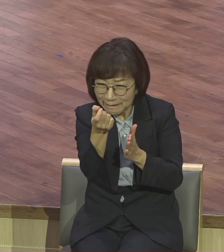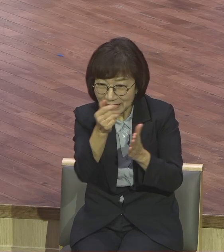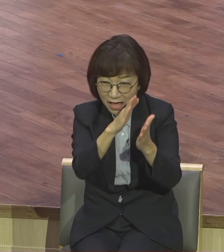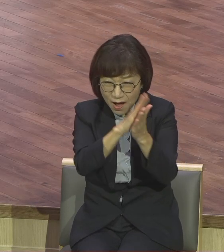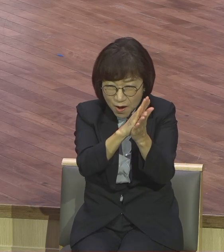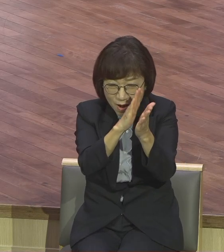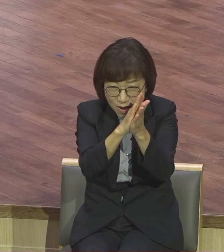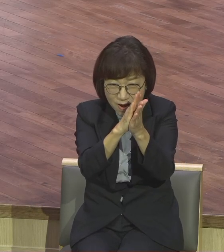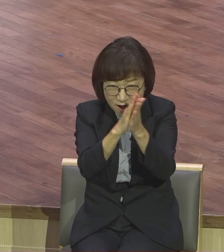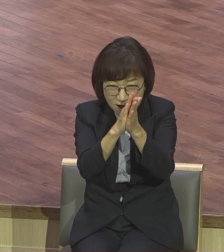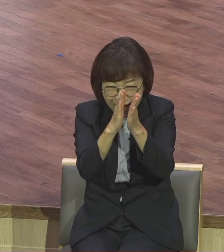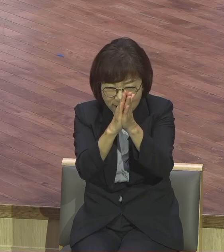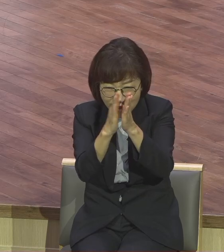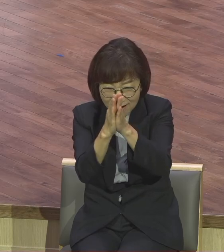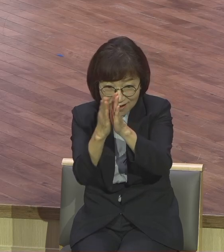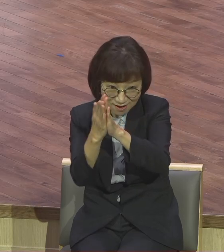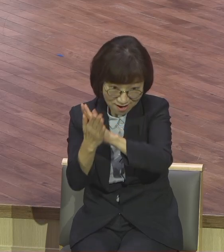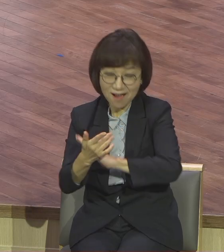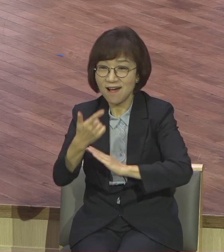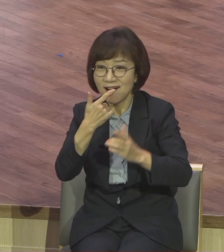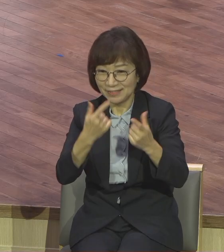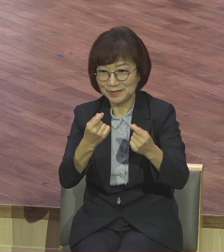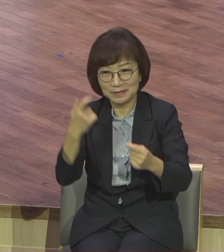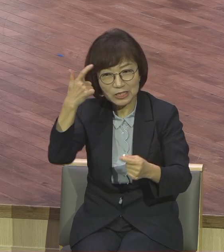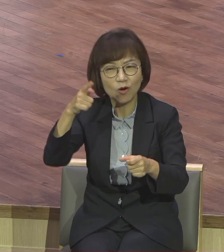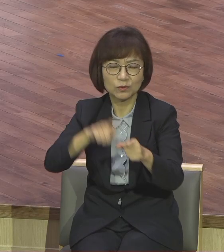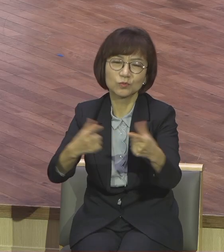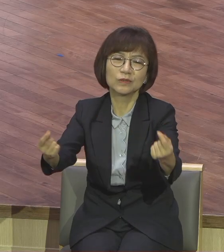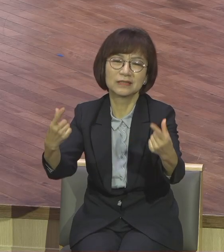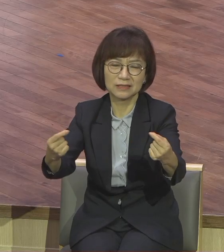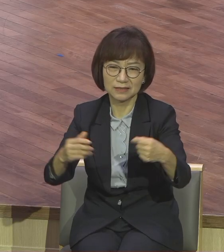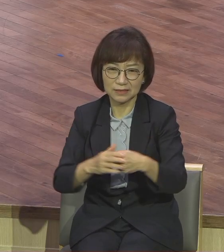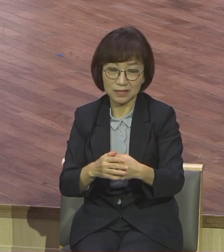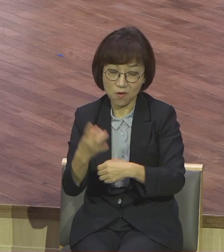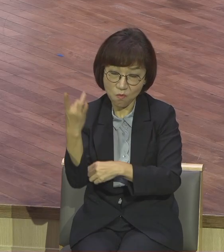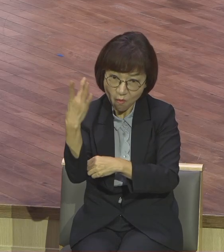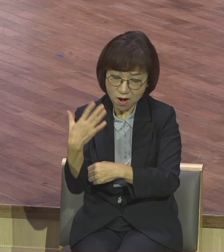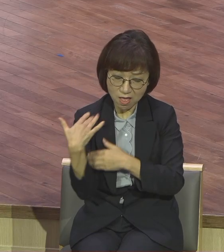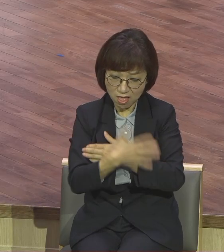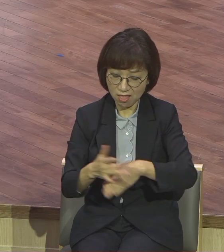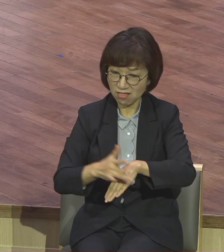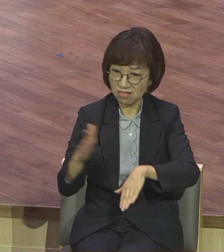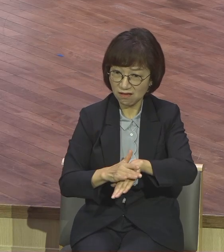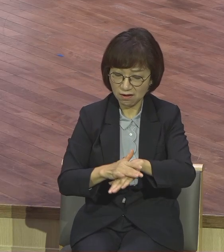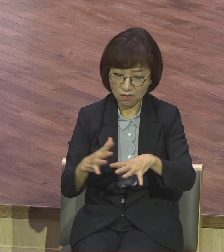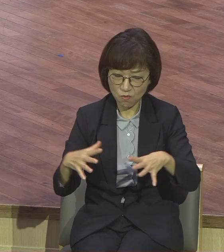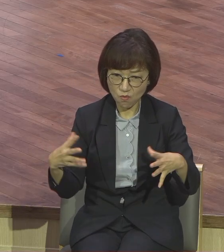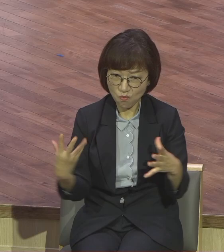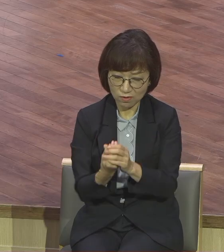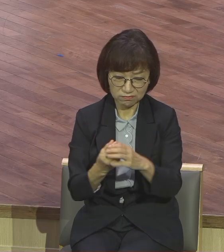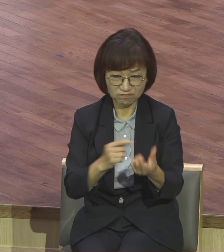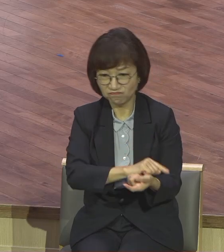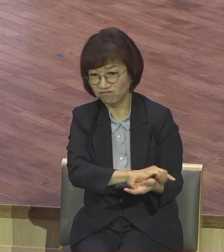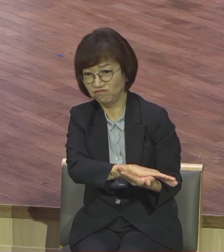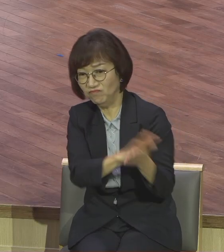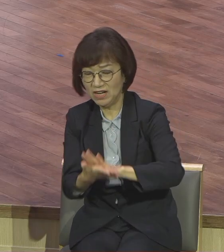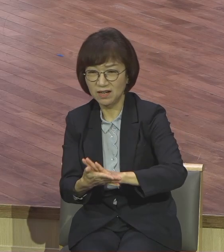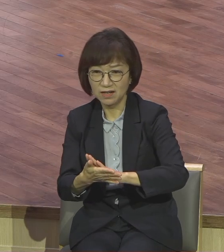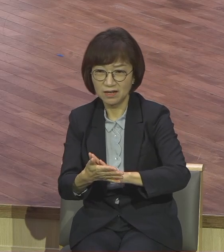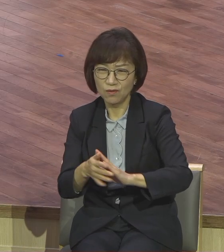영적인 부분에서 마찬가지입니다. 기존에 우리가 가지고 있던 체질, 영적 체질, 이거